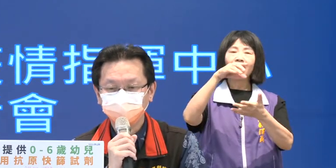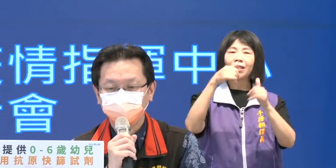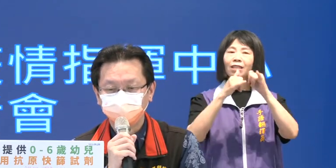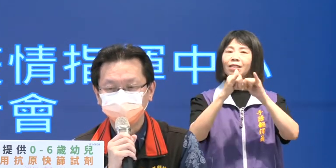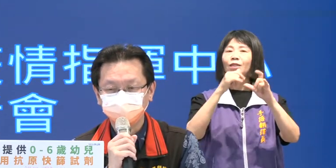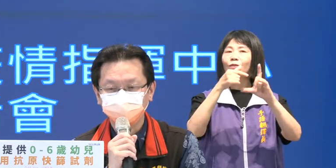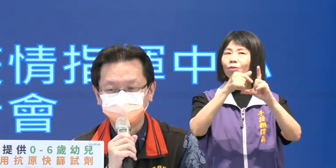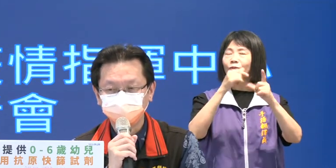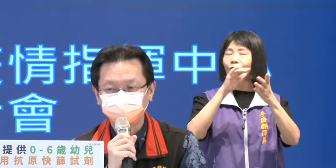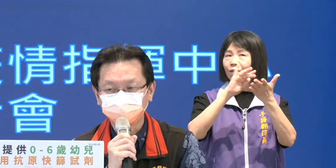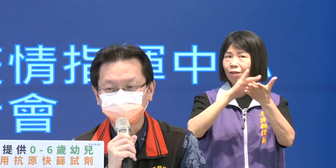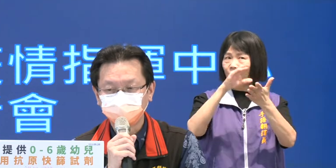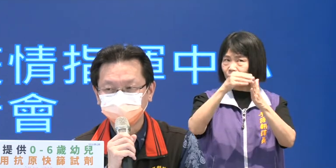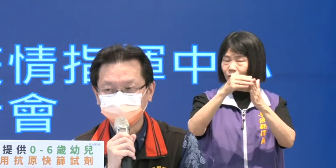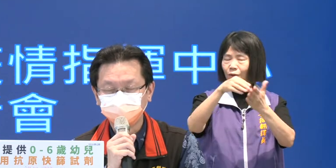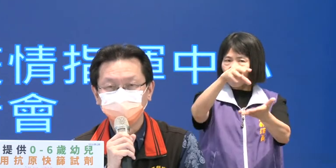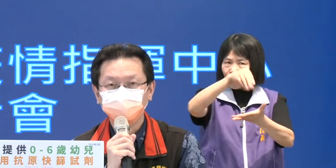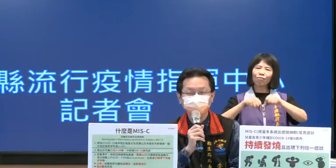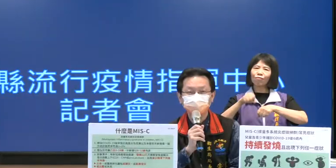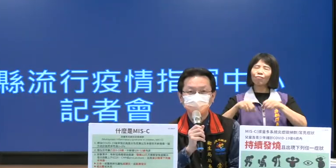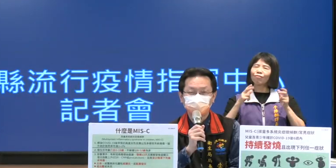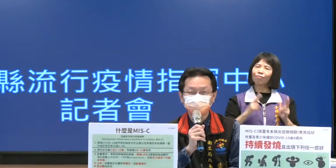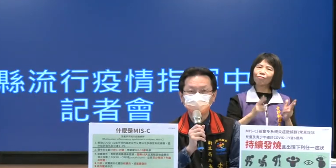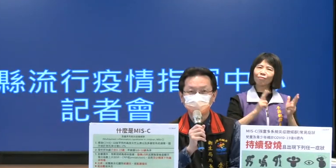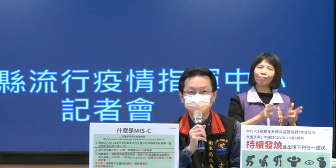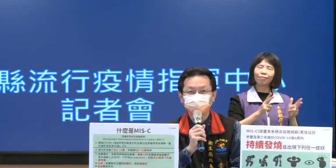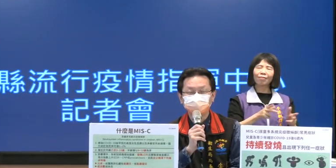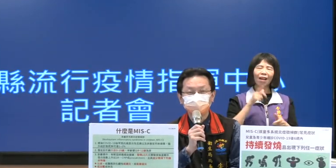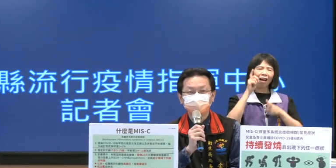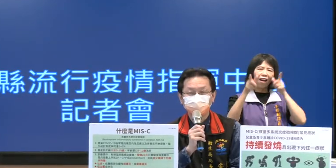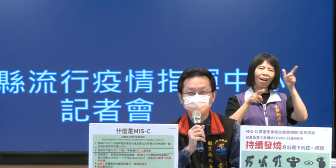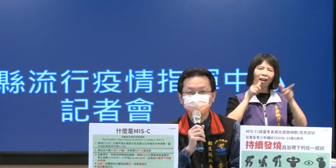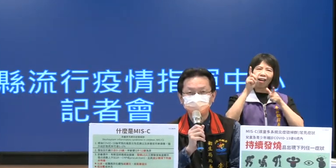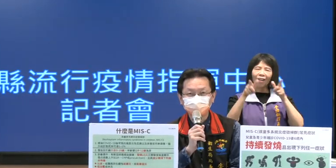领取免费的快筛试剂。 记者林杰，花莲市采访报道。